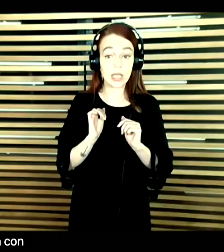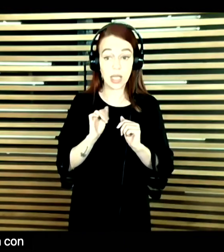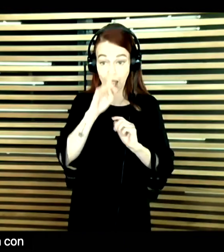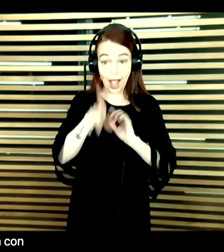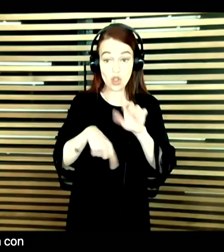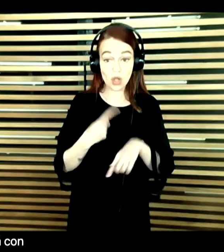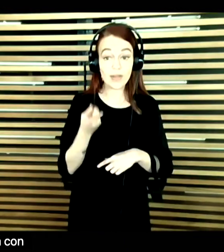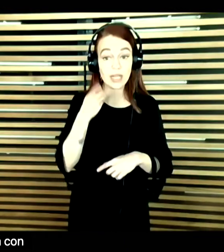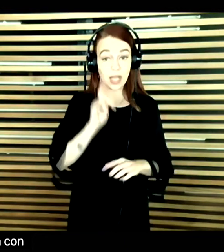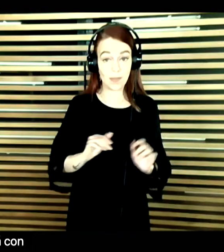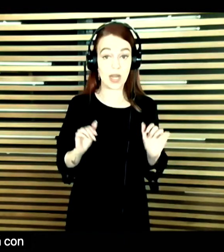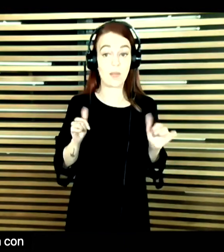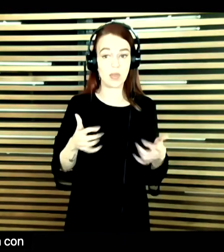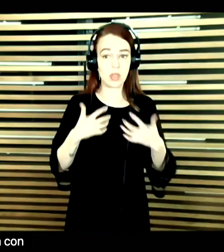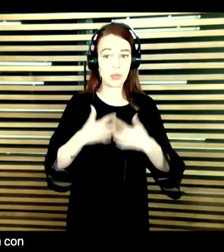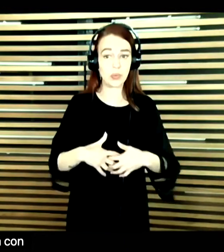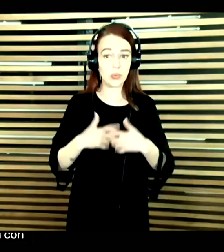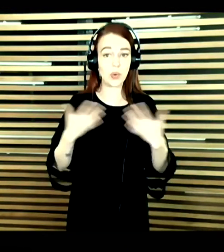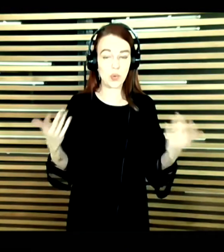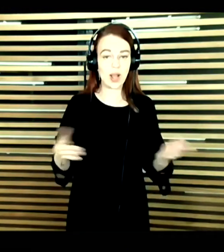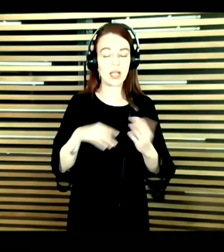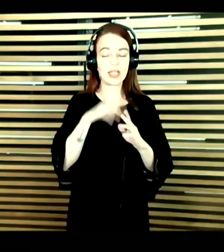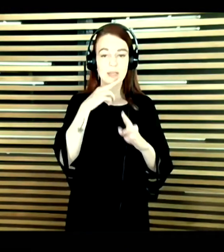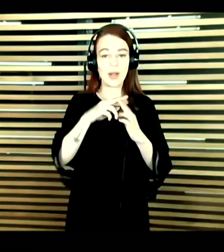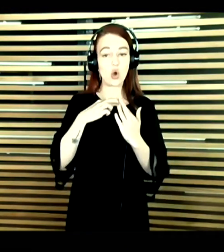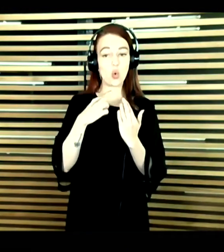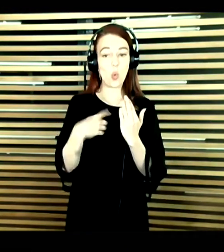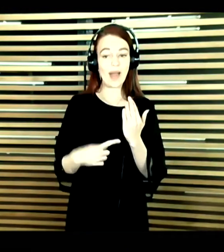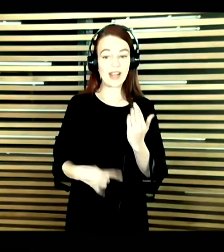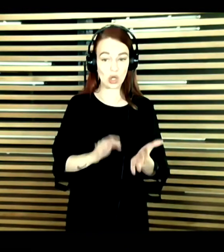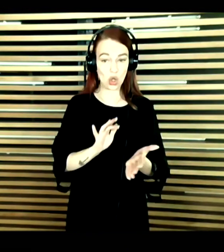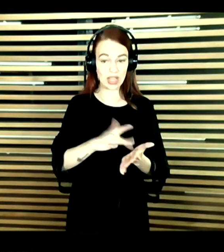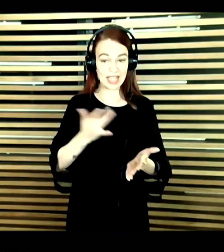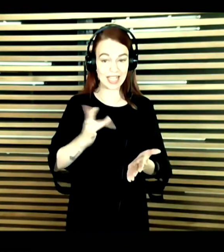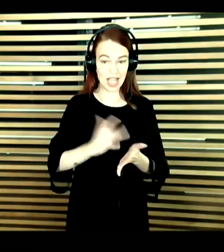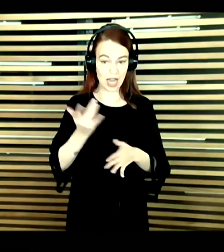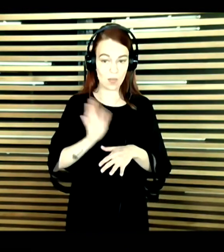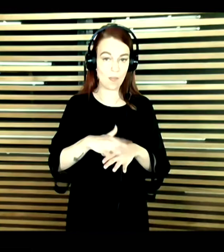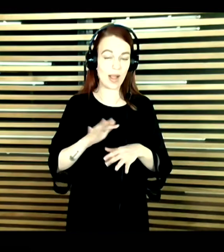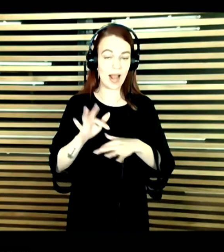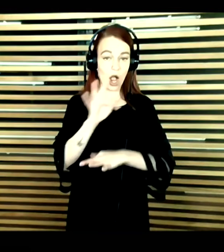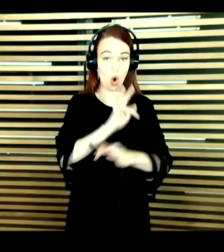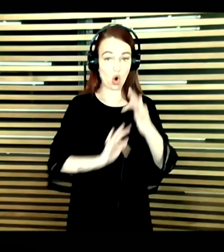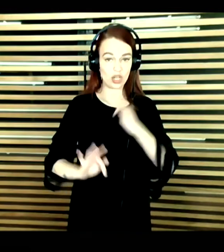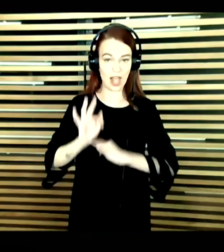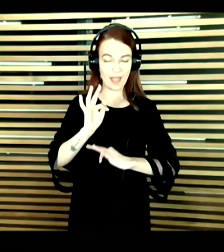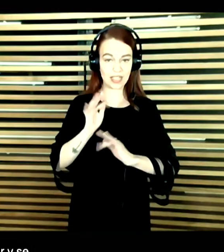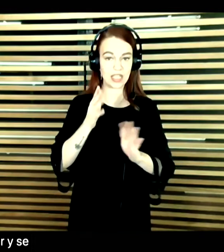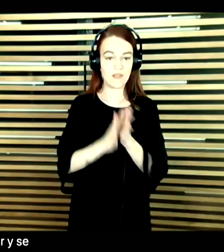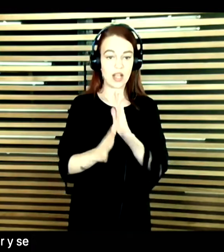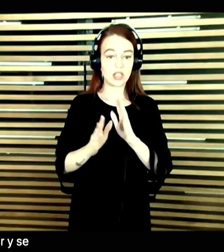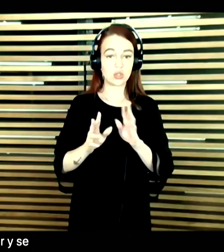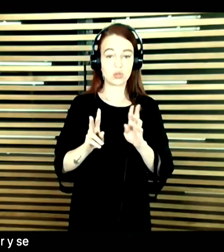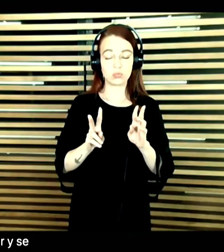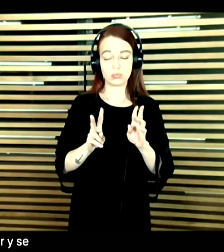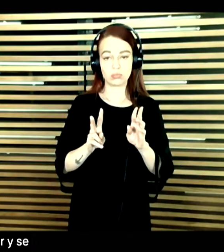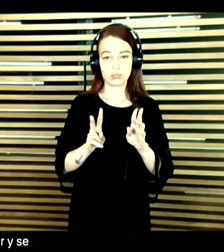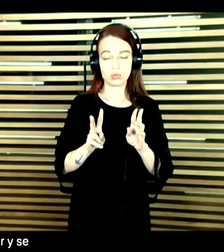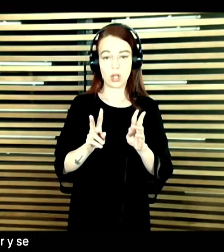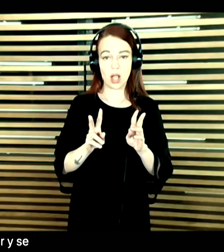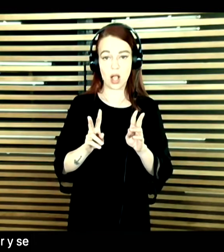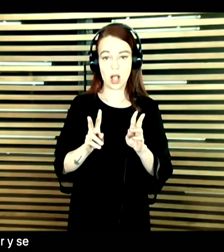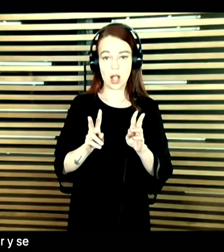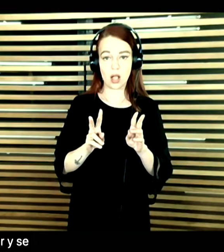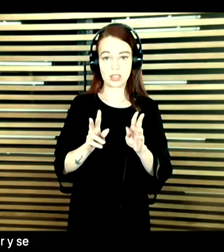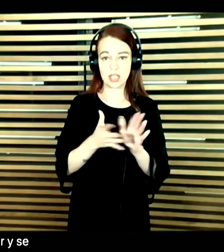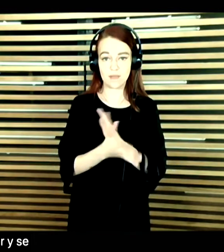viene es vamos a crear unos cuadernos digitales para las jornadas. Esta nueva publicación, que será periódica y online, nos